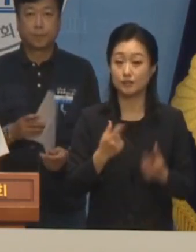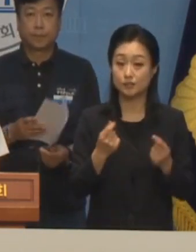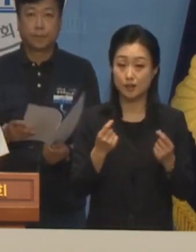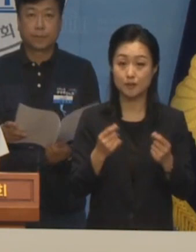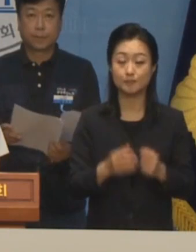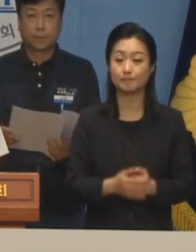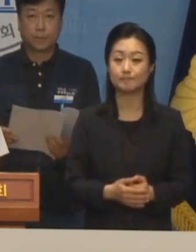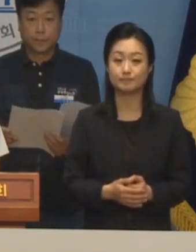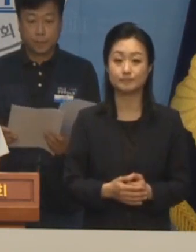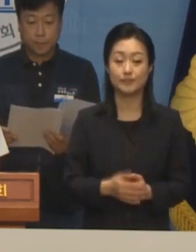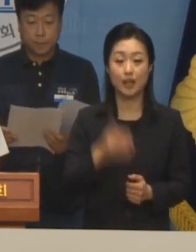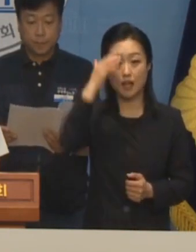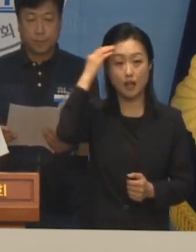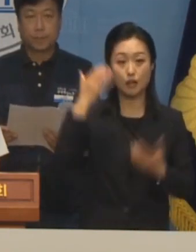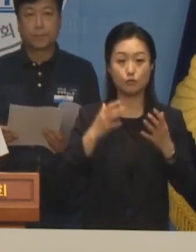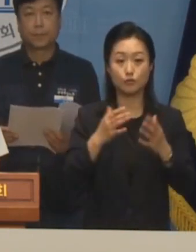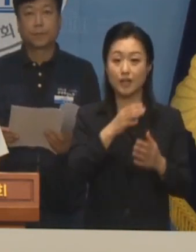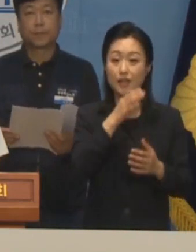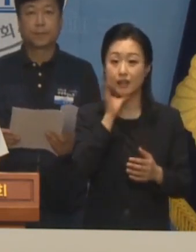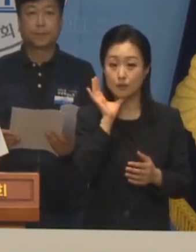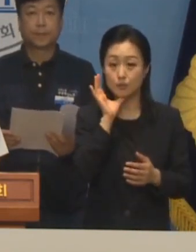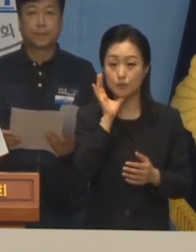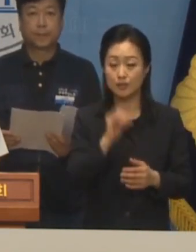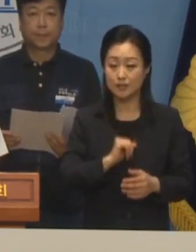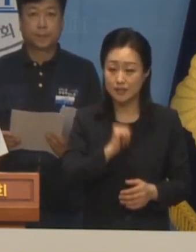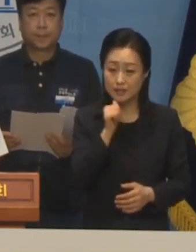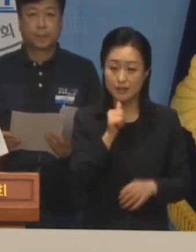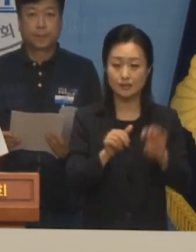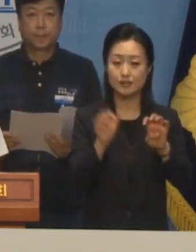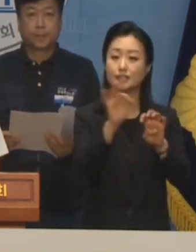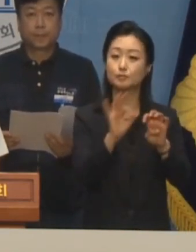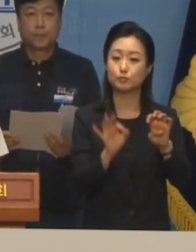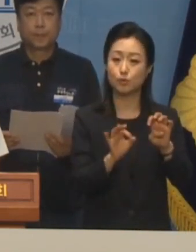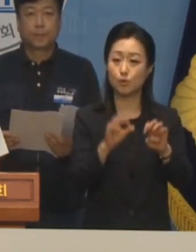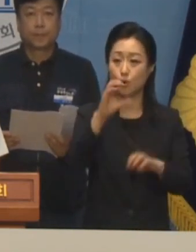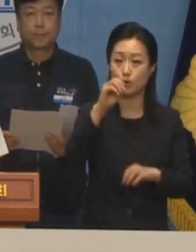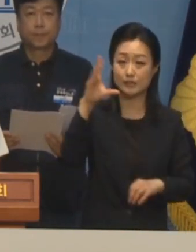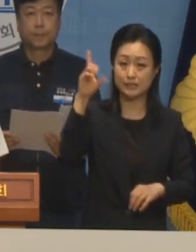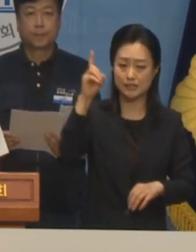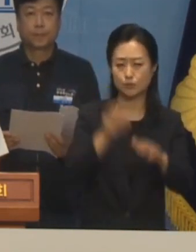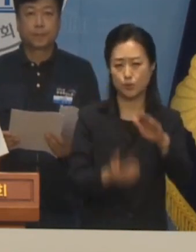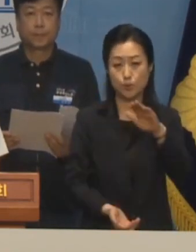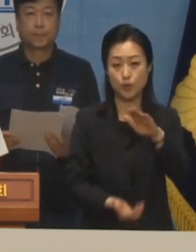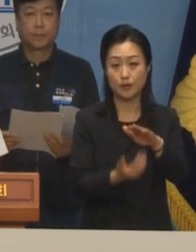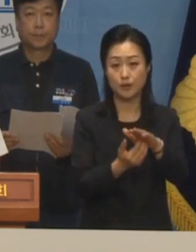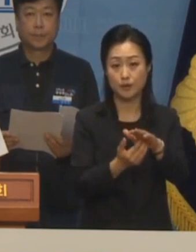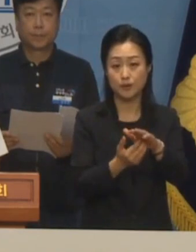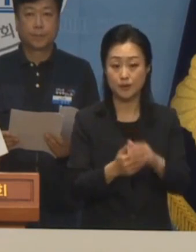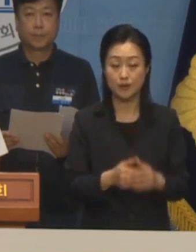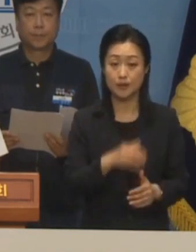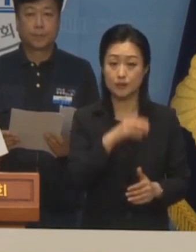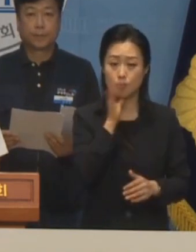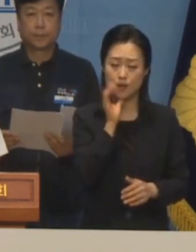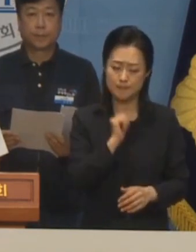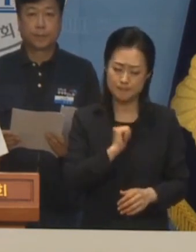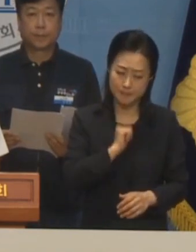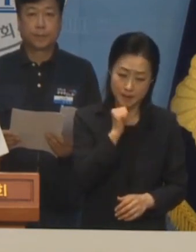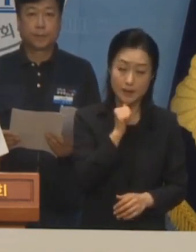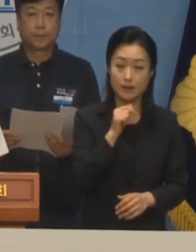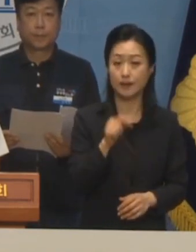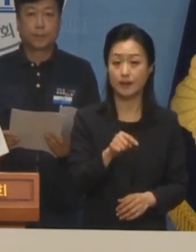40%를 윗도는 우리나라의 노인 빈곤율은 OECD 최고 수치입니다. 이와 같은 높은 노인